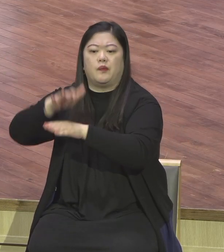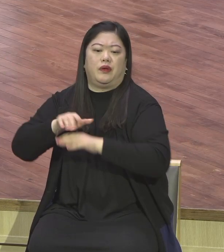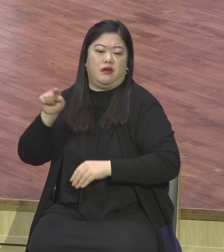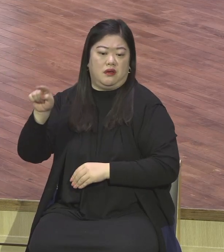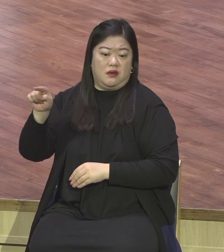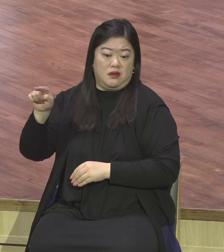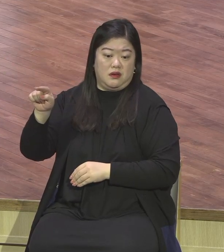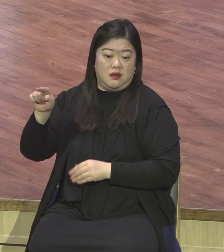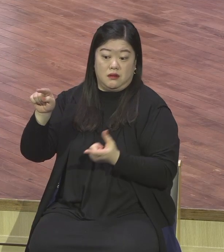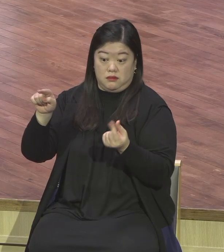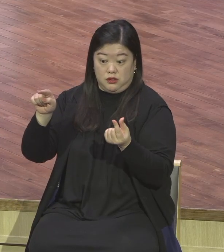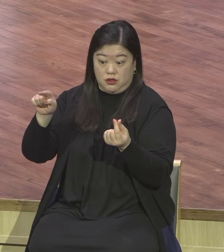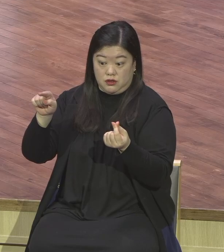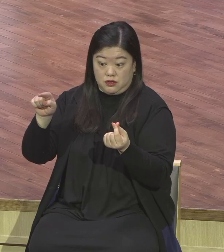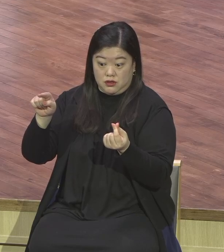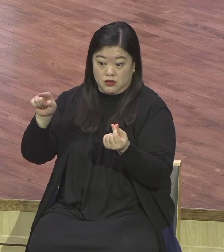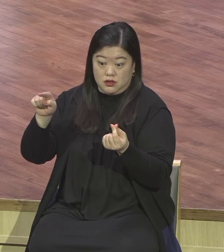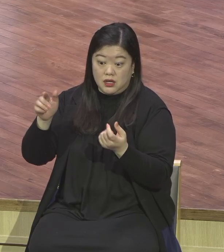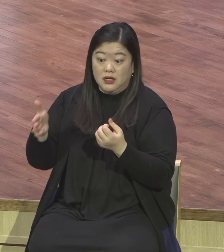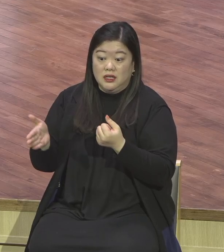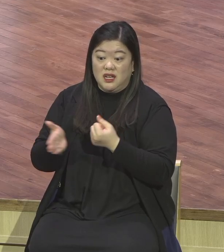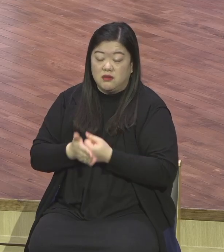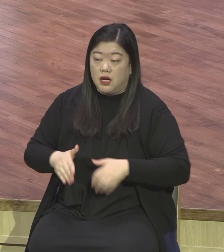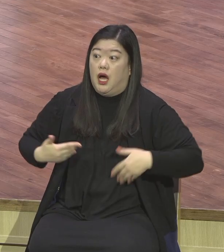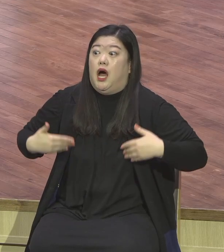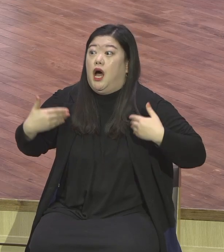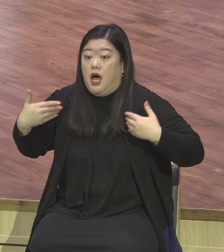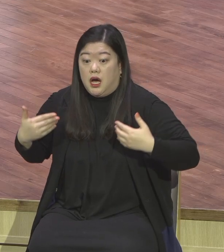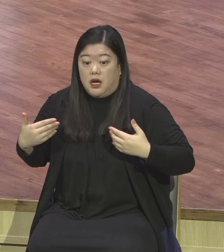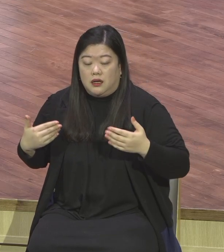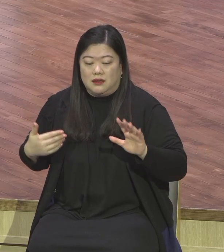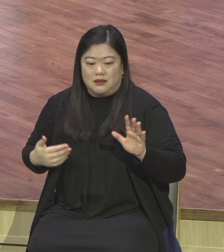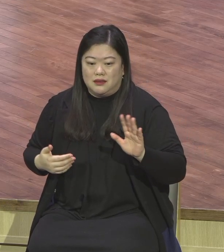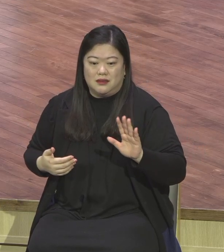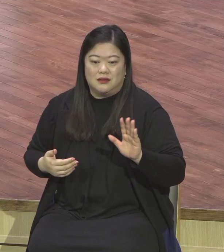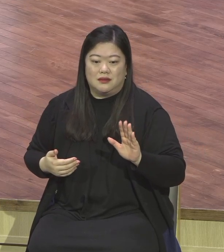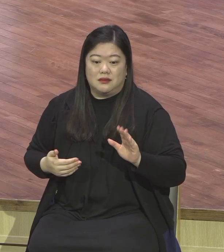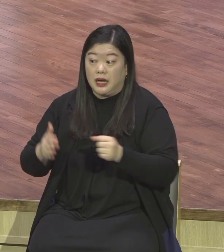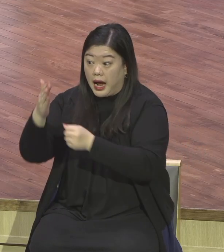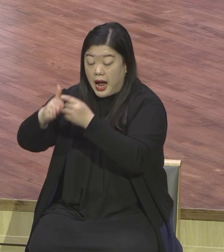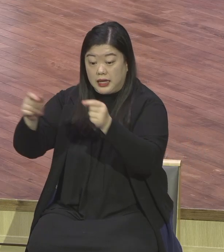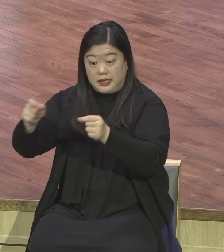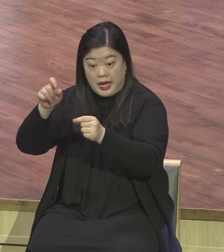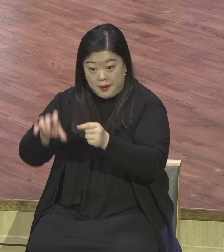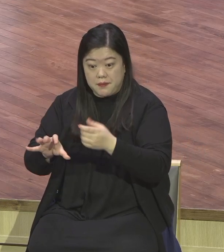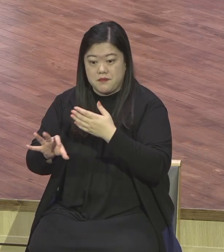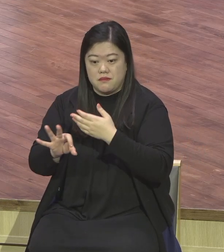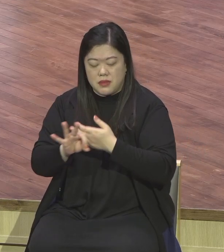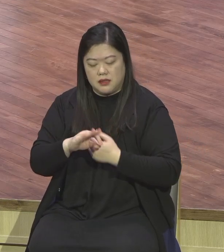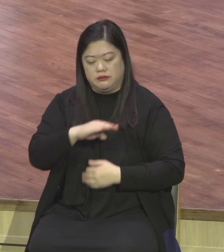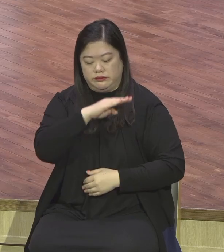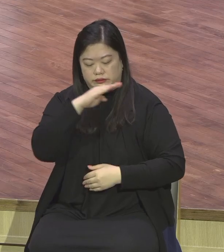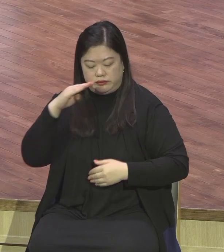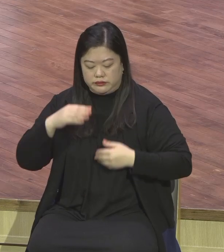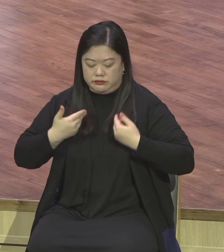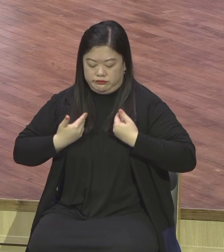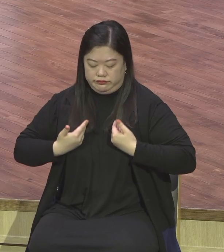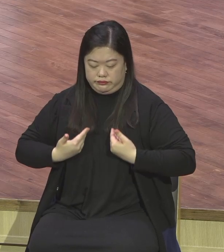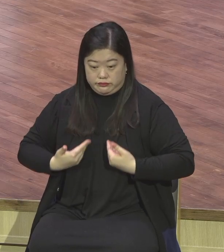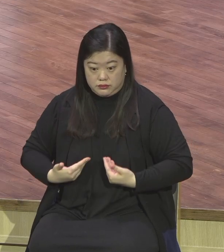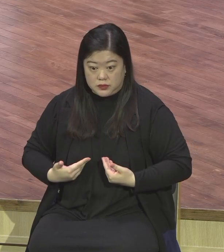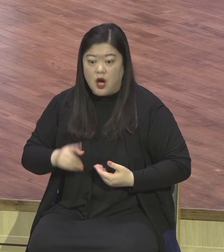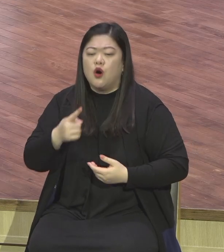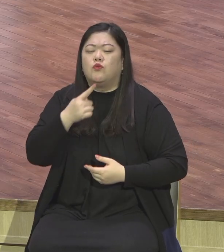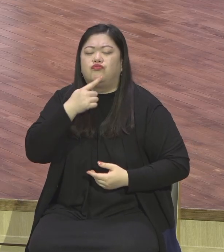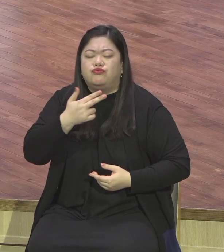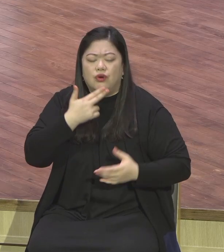그렇죠 그러니까 너무 그렇게 정신없이 살면 하나님 앞에서 그러면 안 돼 세상에 정신없이 살지만 하나님